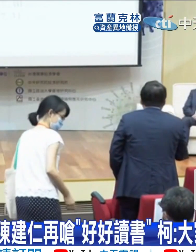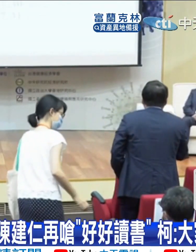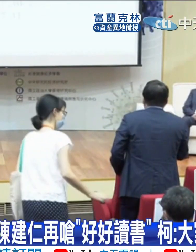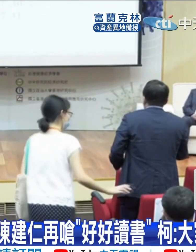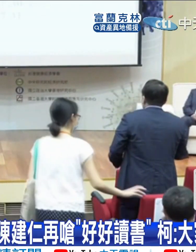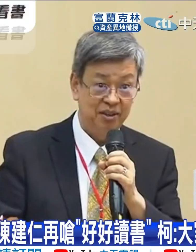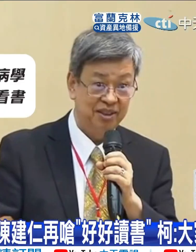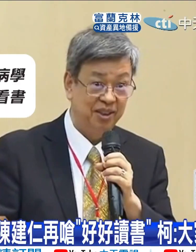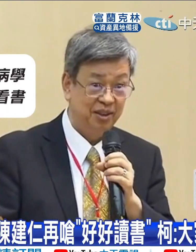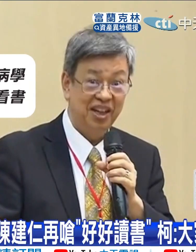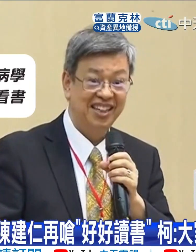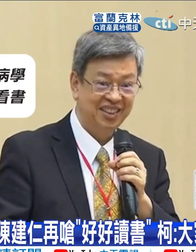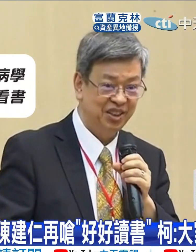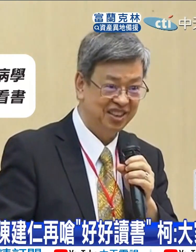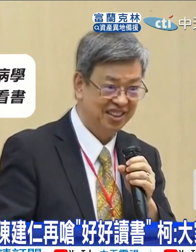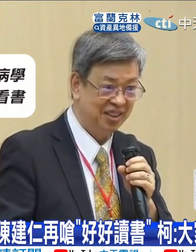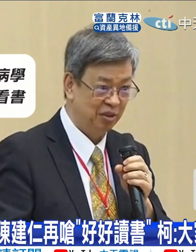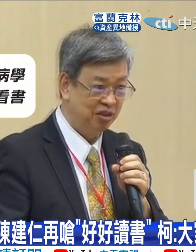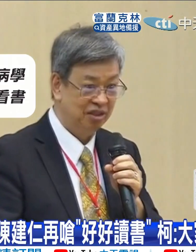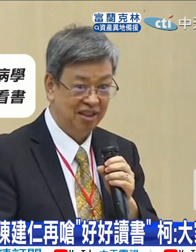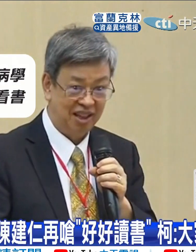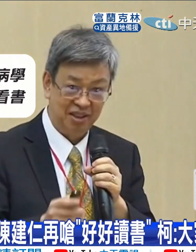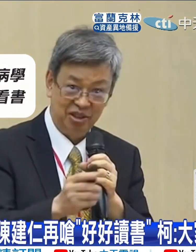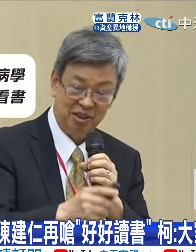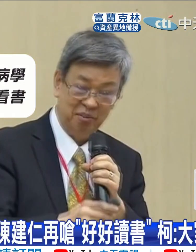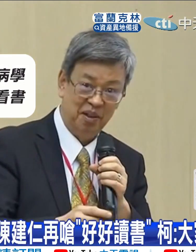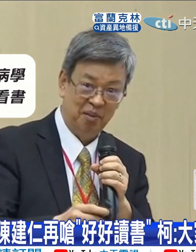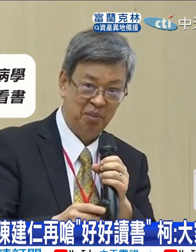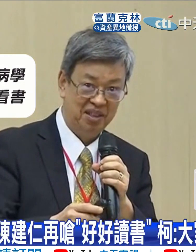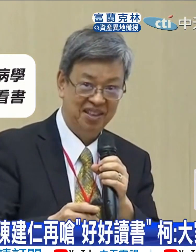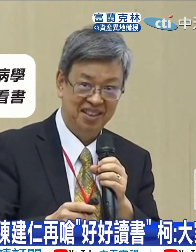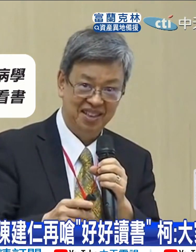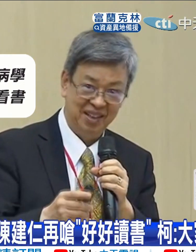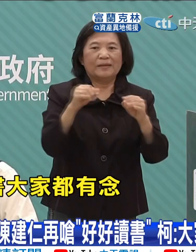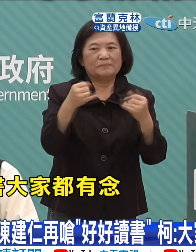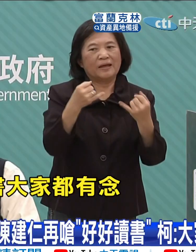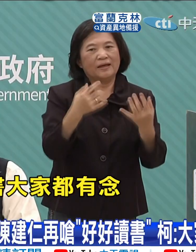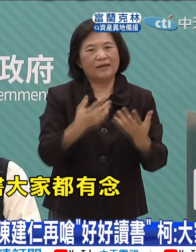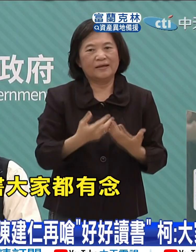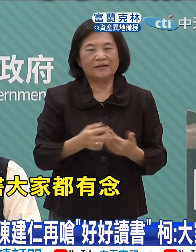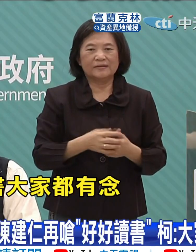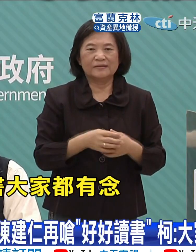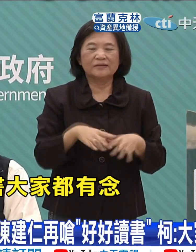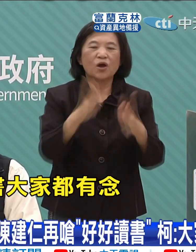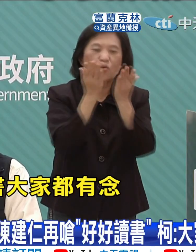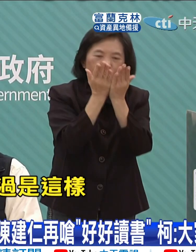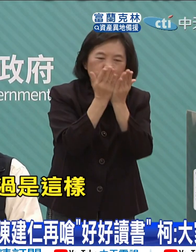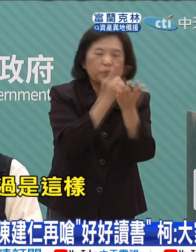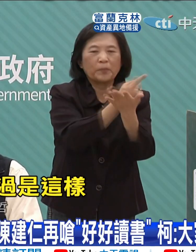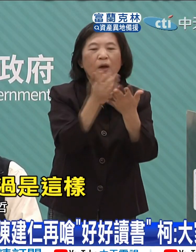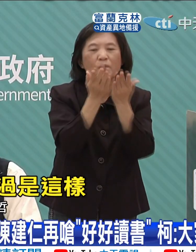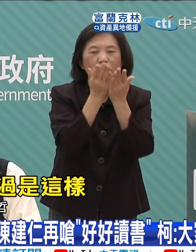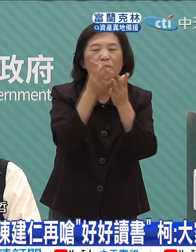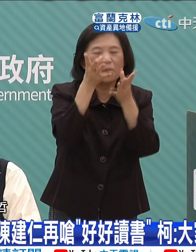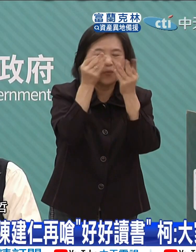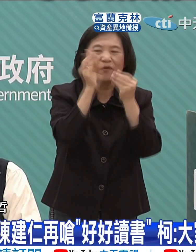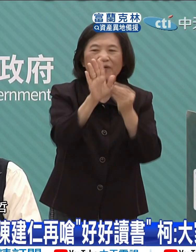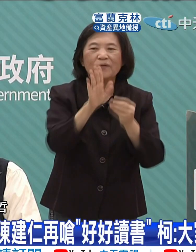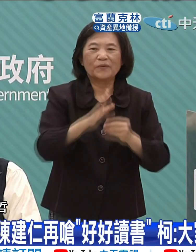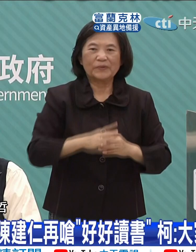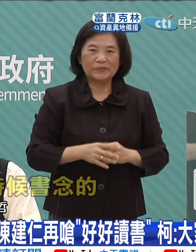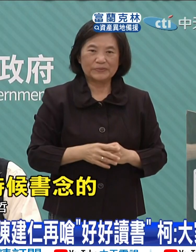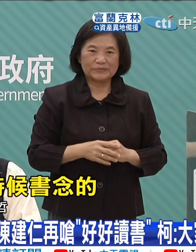重炮开呛，柯文哲不懂流行病学，要回去好好读书。 其实书大家都有念的，或者是这样的哈，